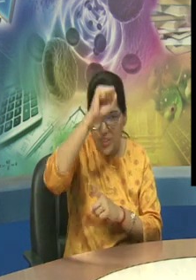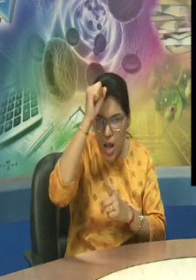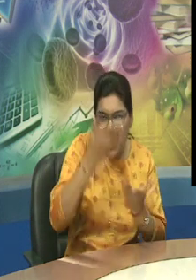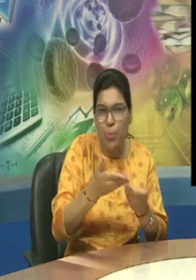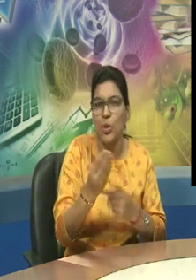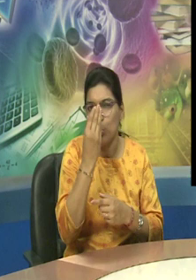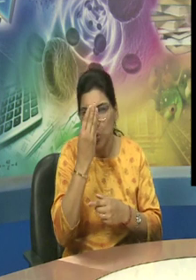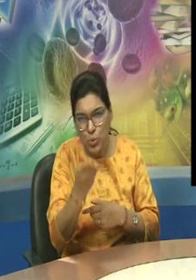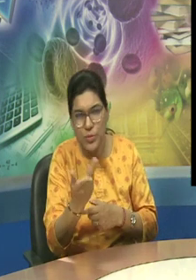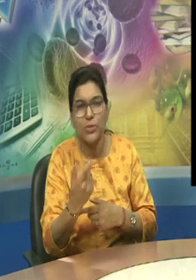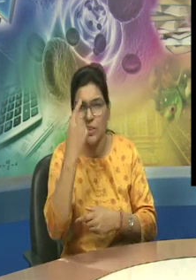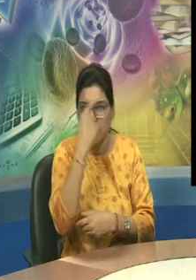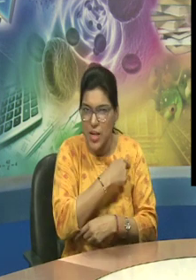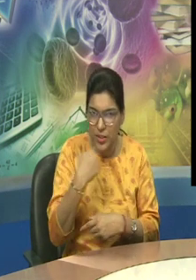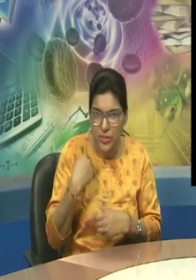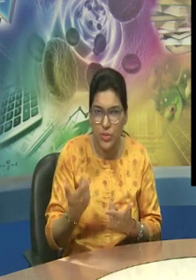वे कहते हैं,